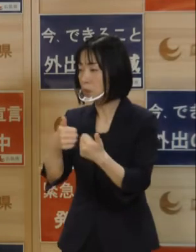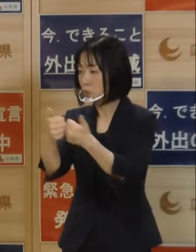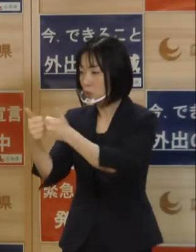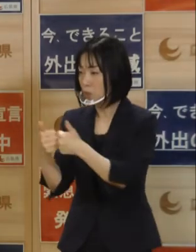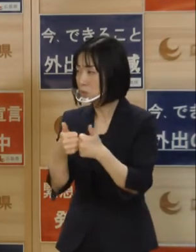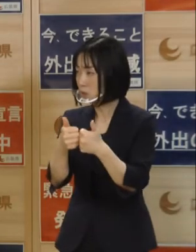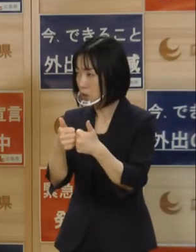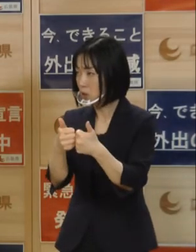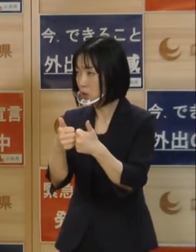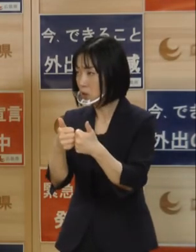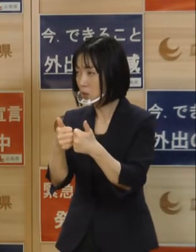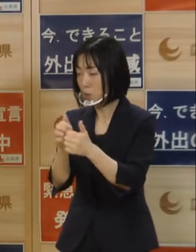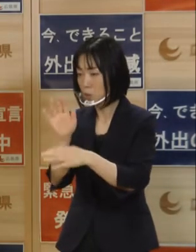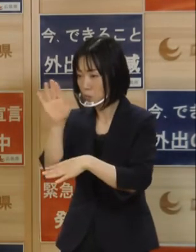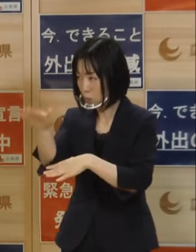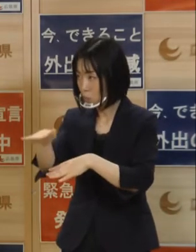この